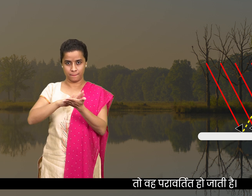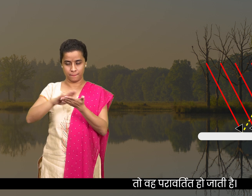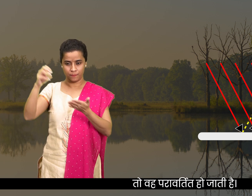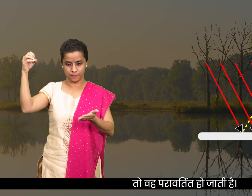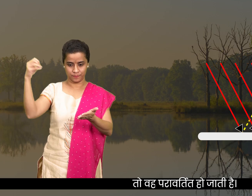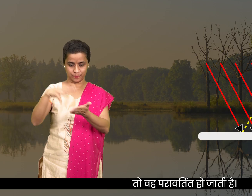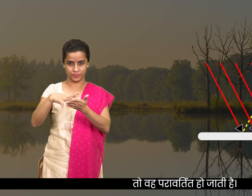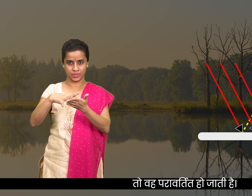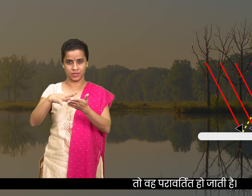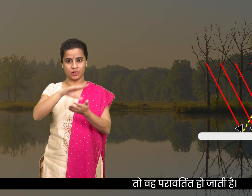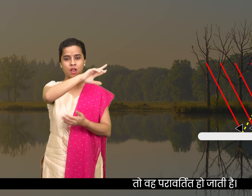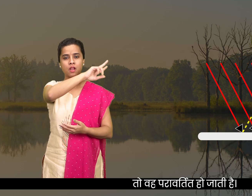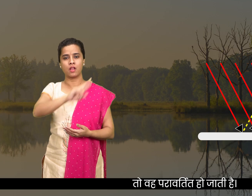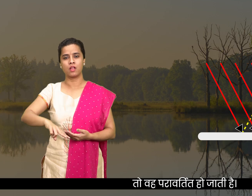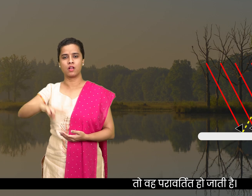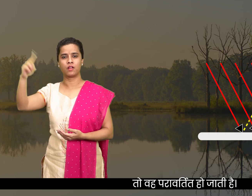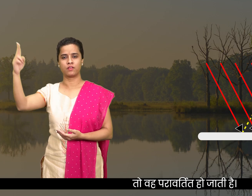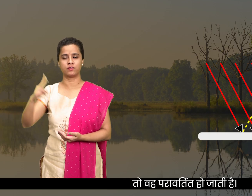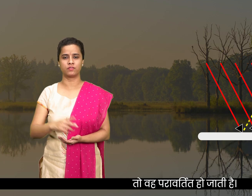वह परिवर्तित हो जाती है।